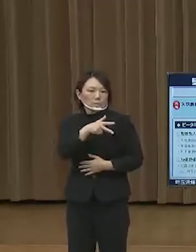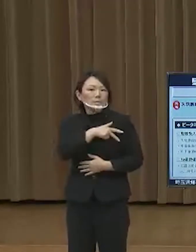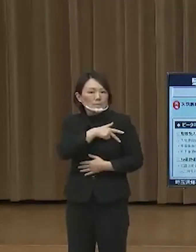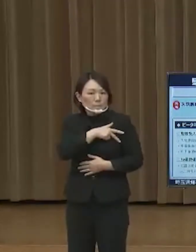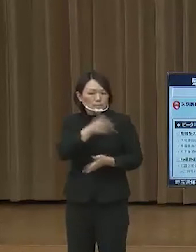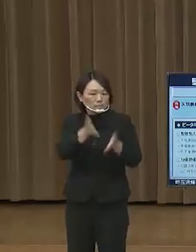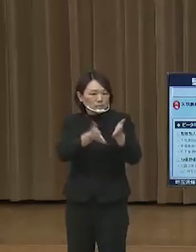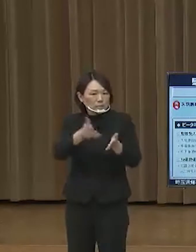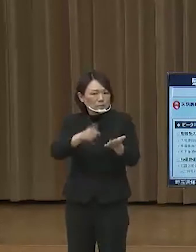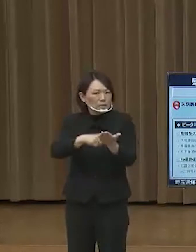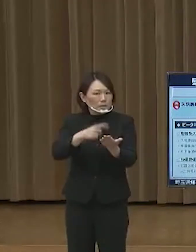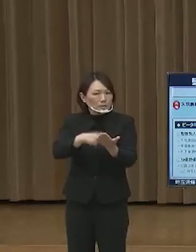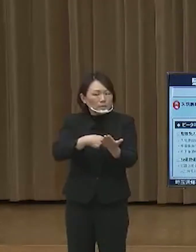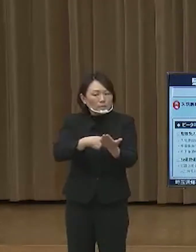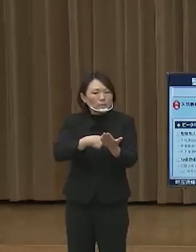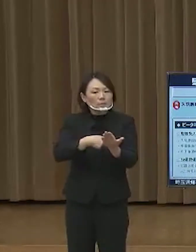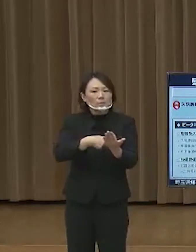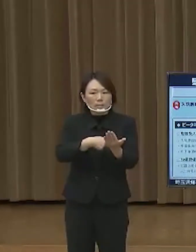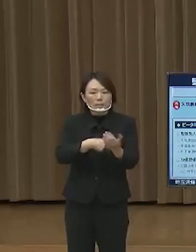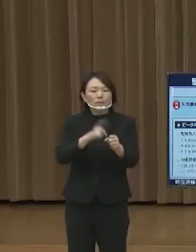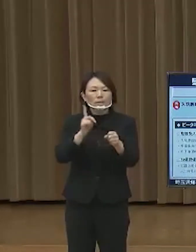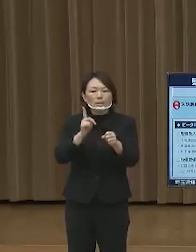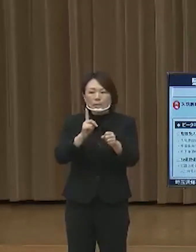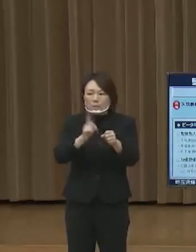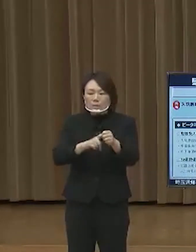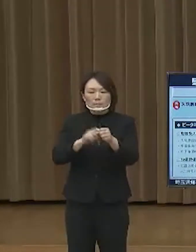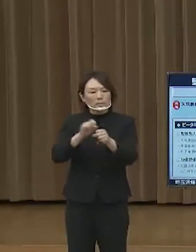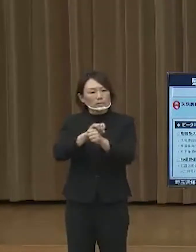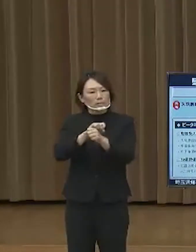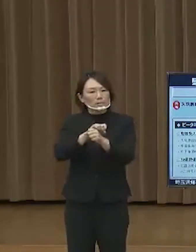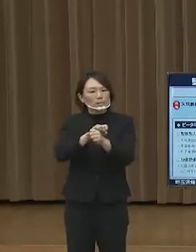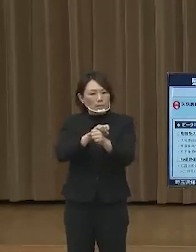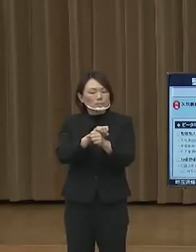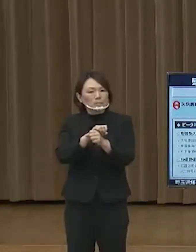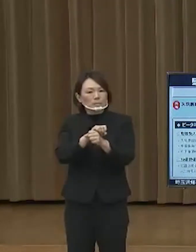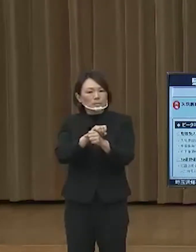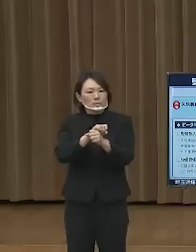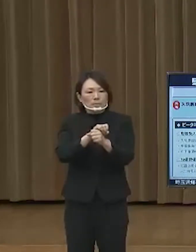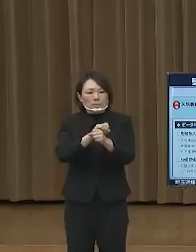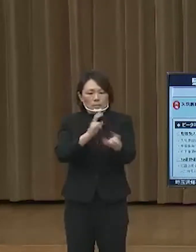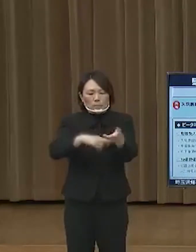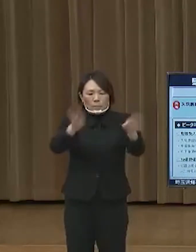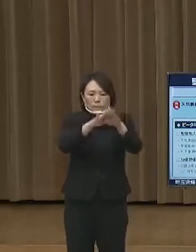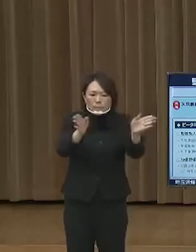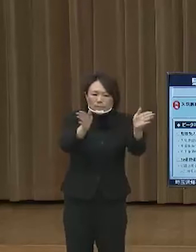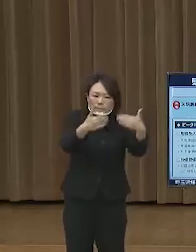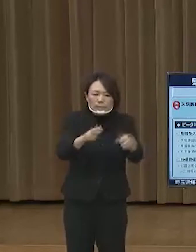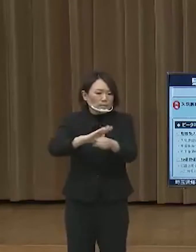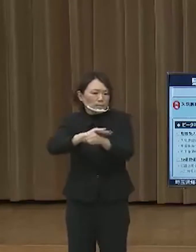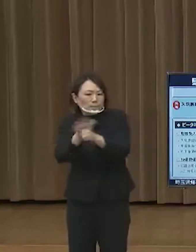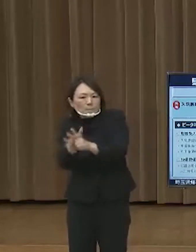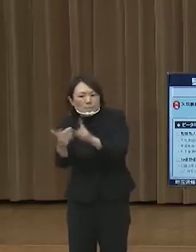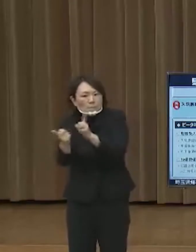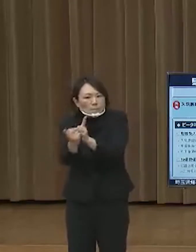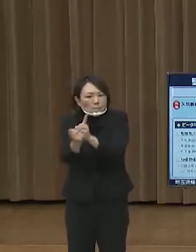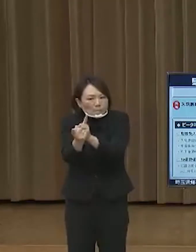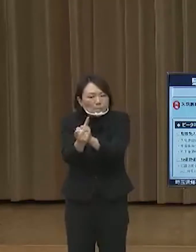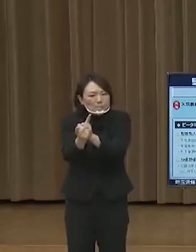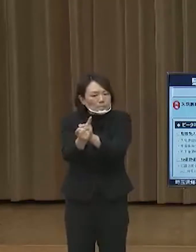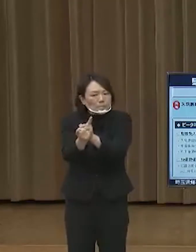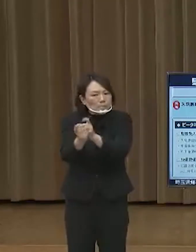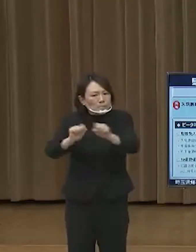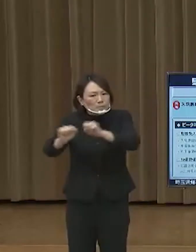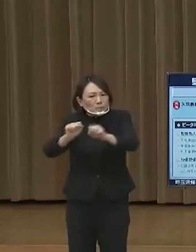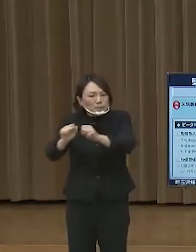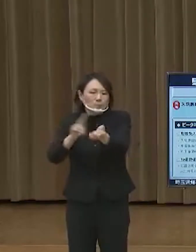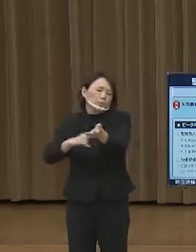ために病棟を閉めてコロナに対応する病院もある中で、その病床の問題もありますけれども、知事が以